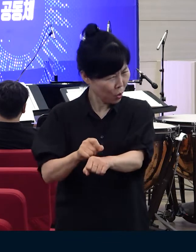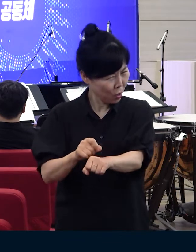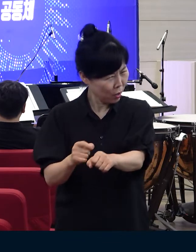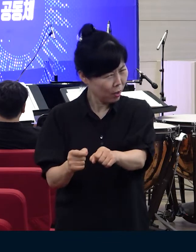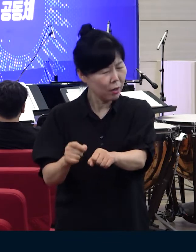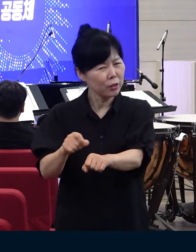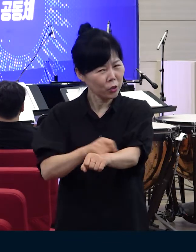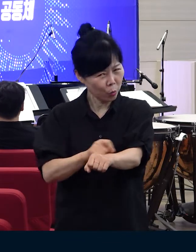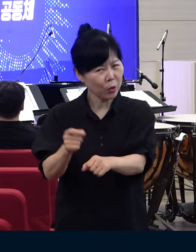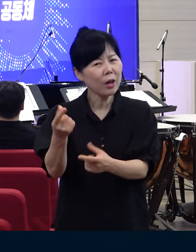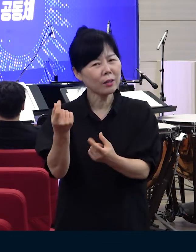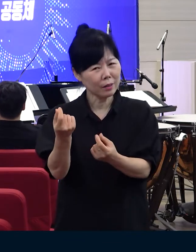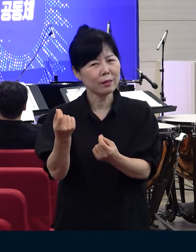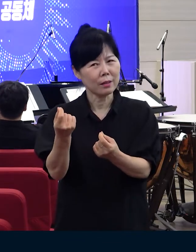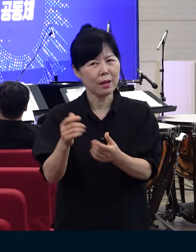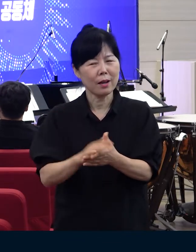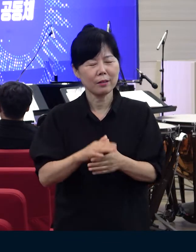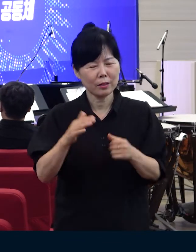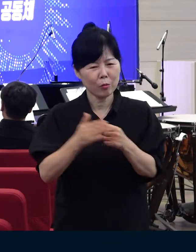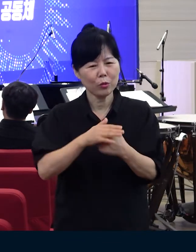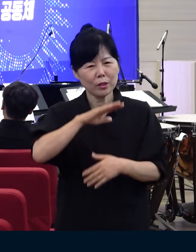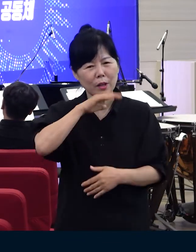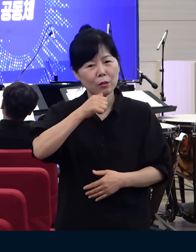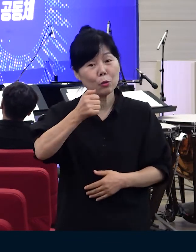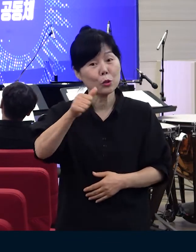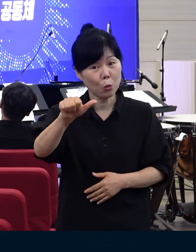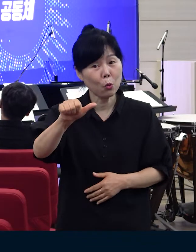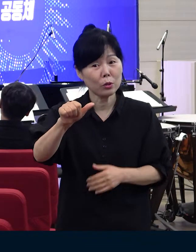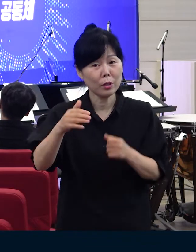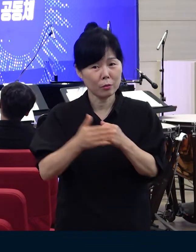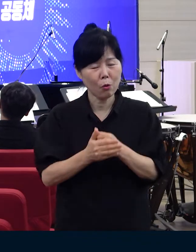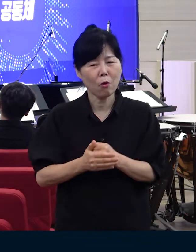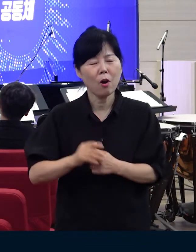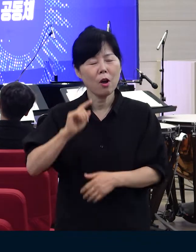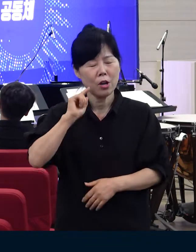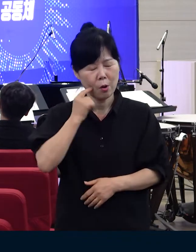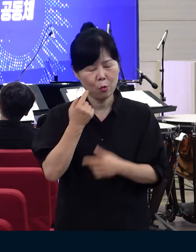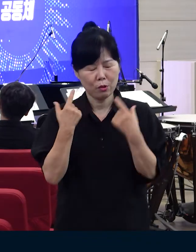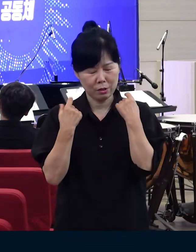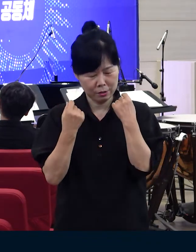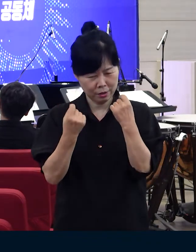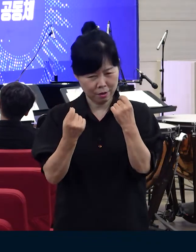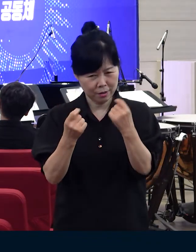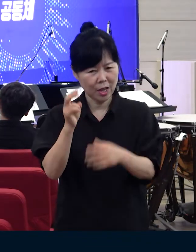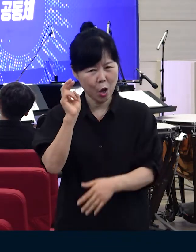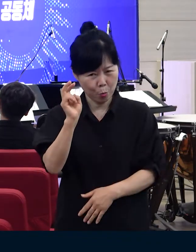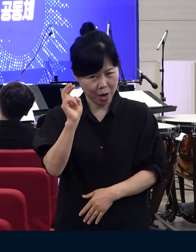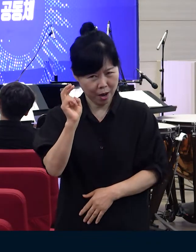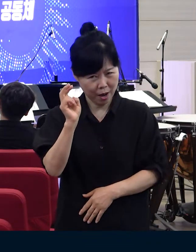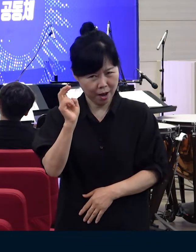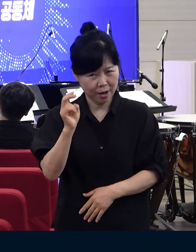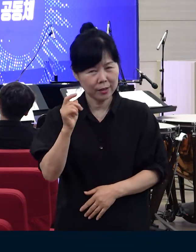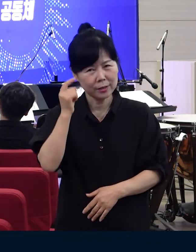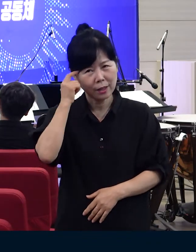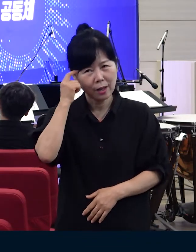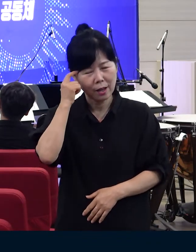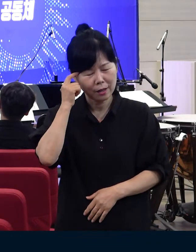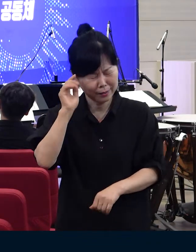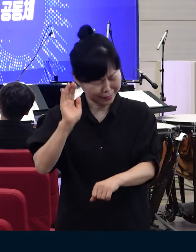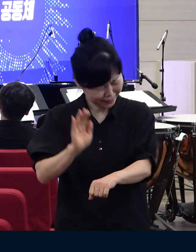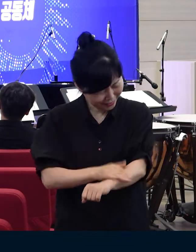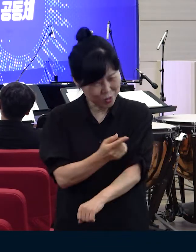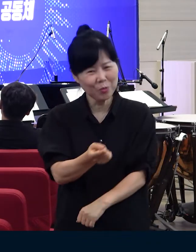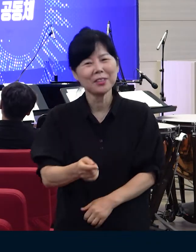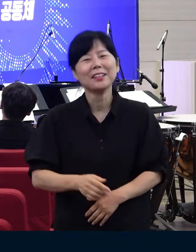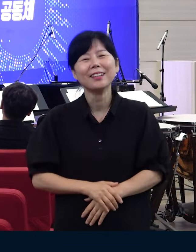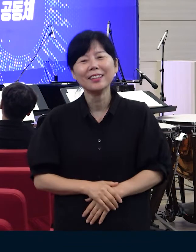그러니까 65세에도 여전히 젊은 특이한 체질이어서 그랬다라고 해석을 하는데, 이건 정말 잘못됐죠. 왜냐하면요,